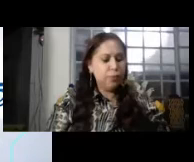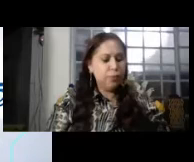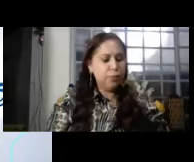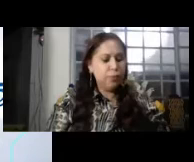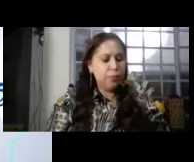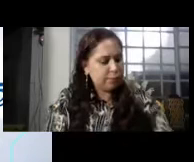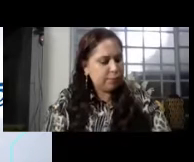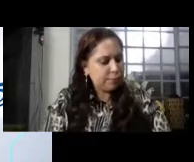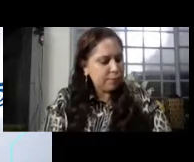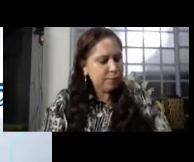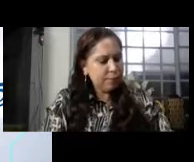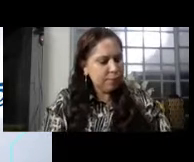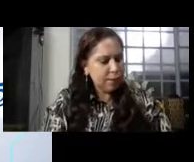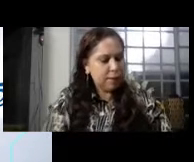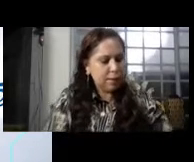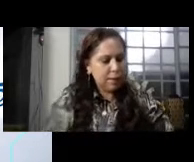espaço.